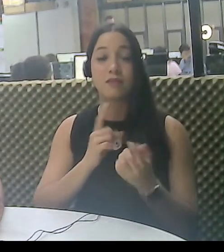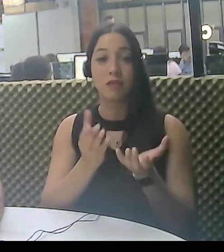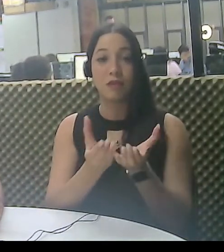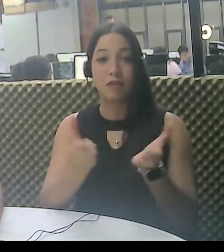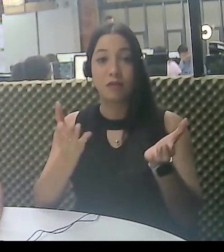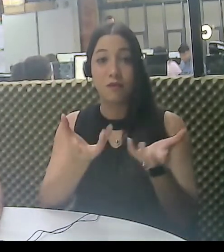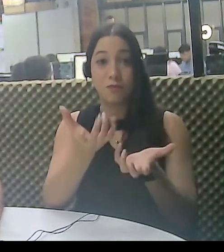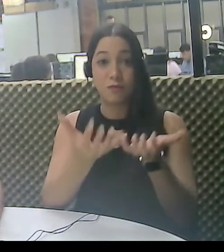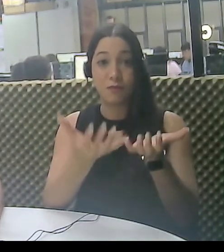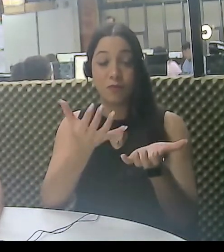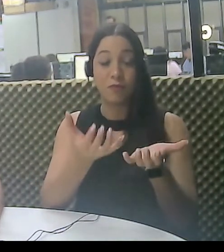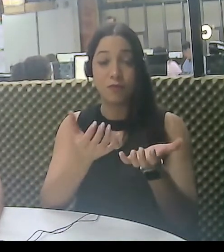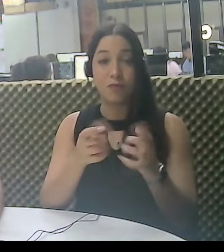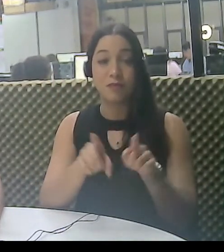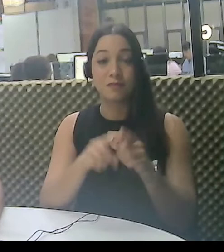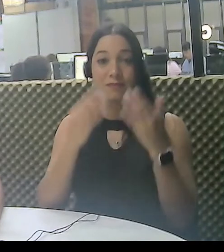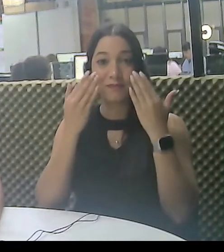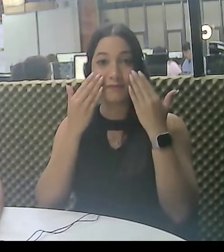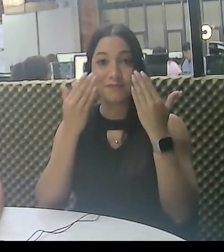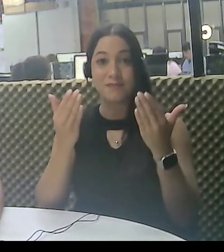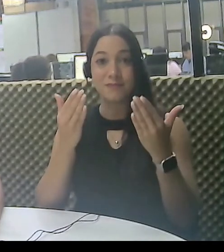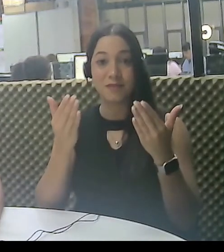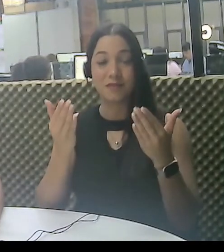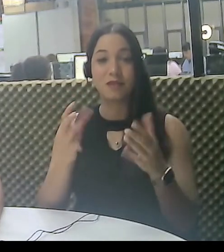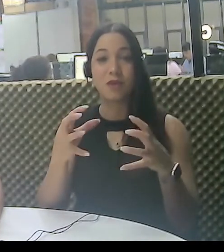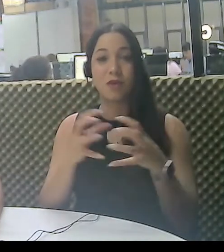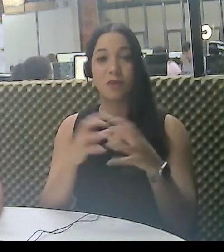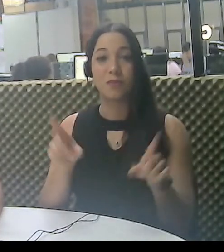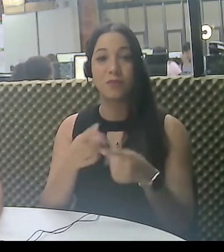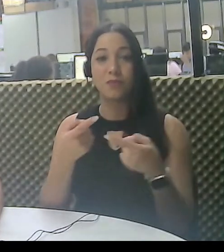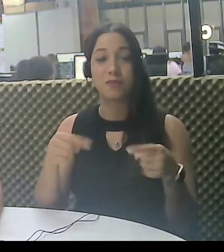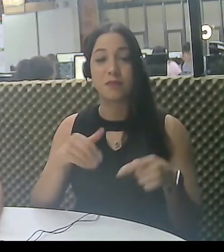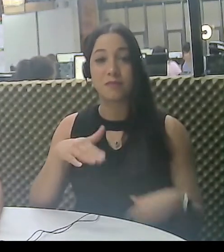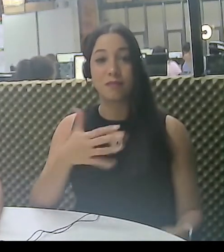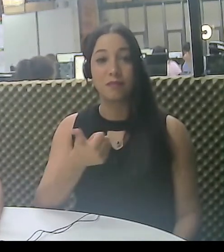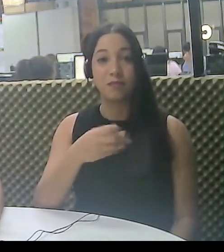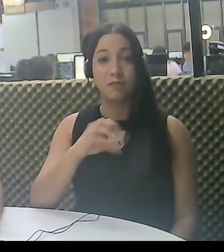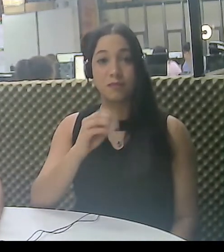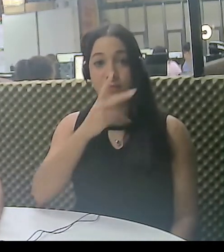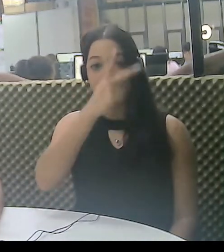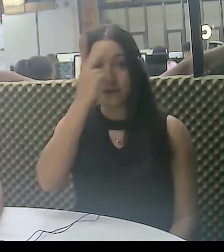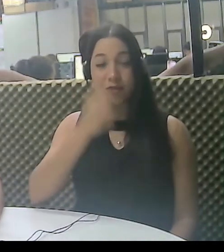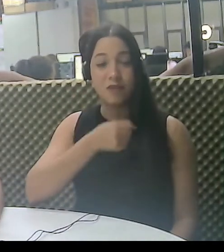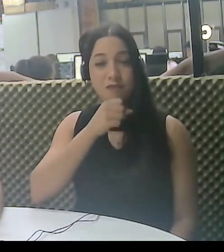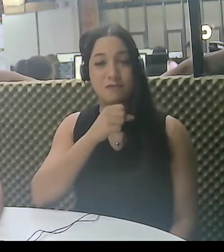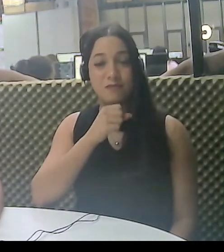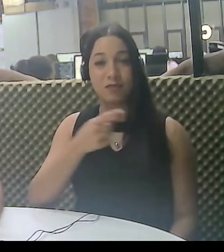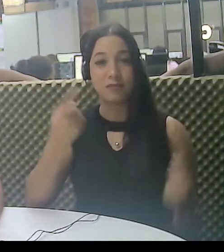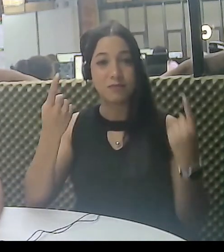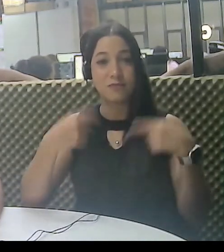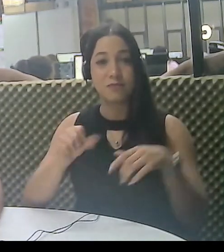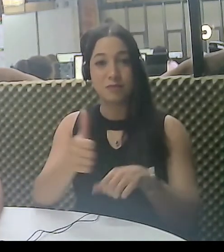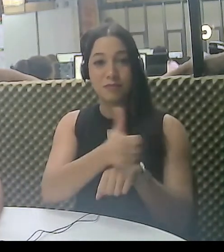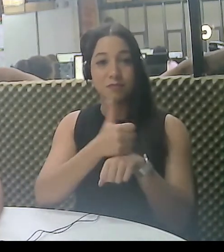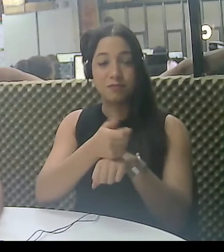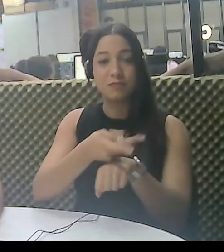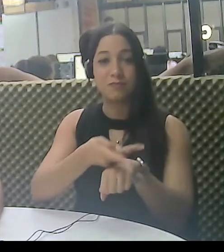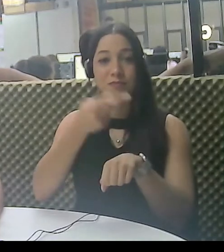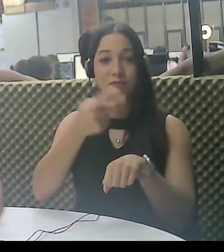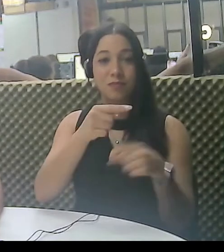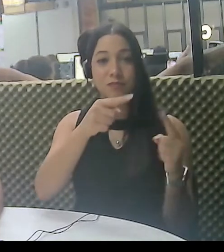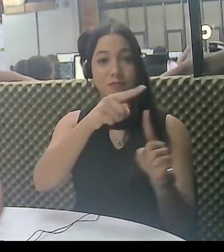acendimento da pirolímpica e apresentação de fanfarra. Mais de 140 idosos disputaram as primeiras colocações em suas